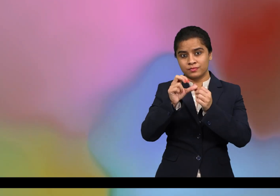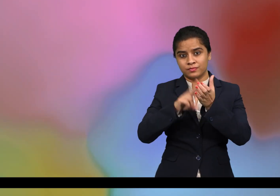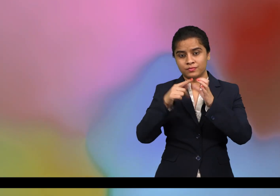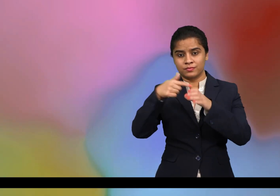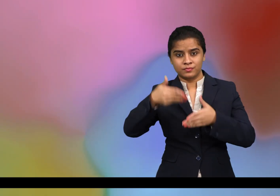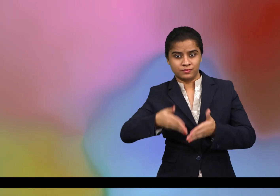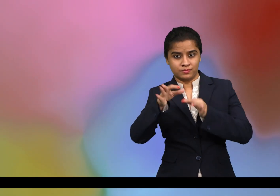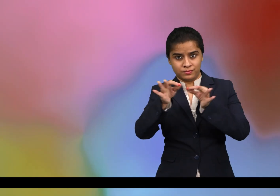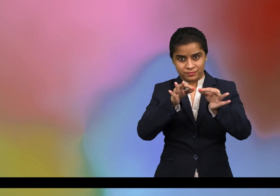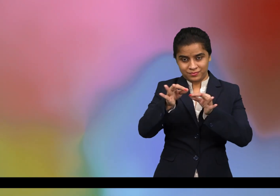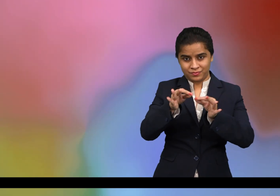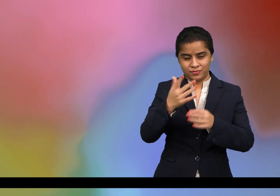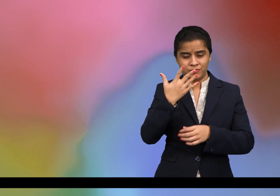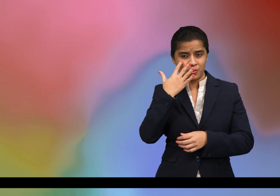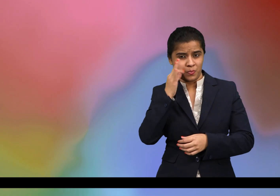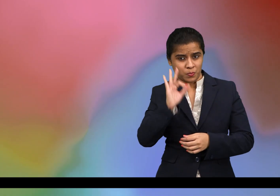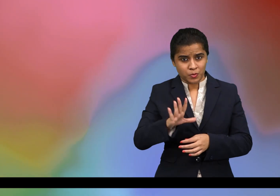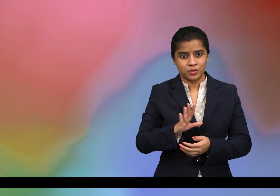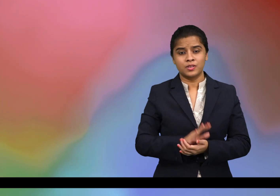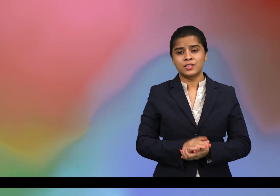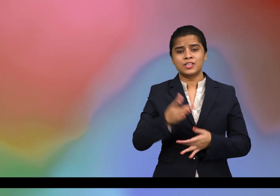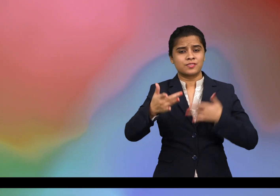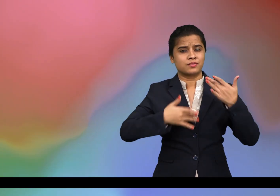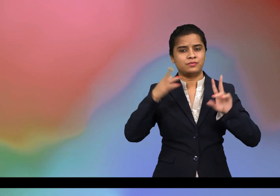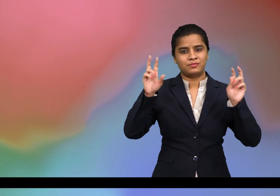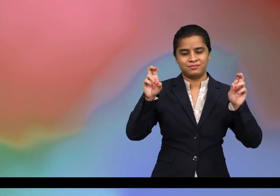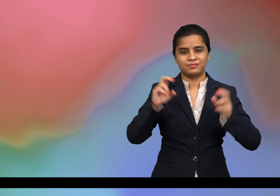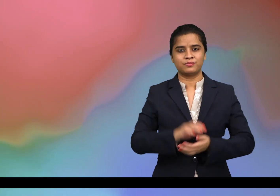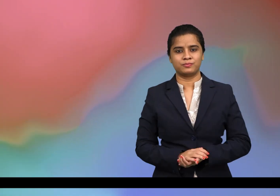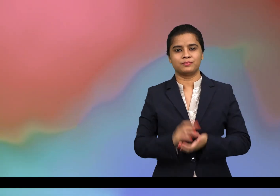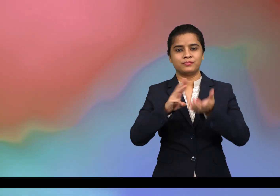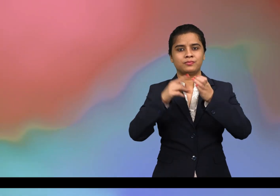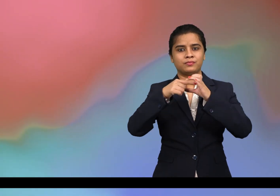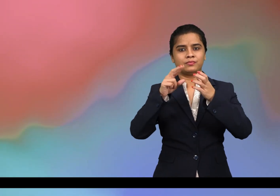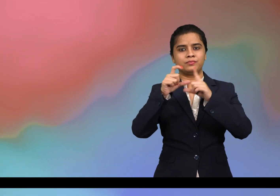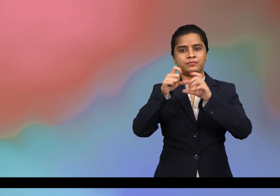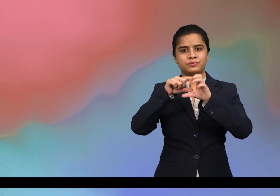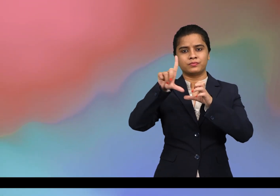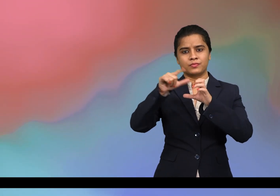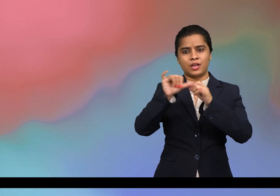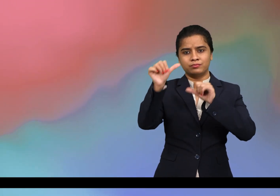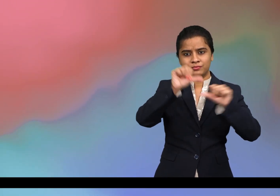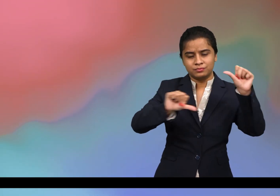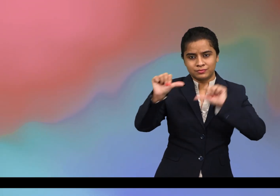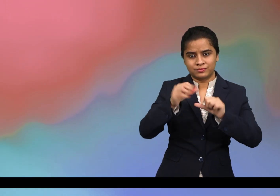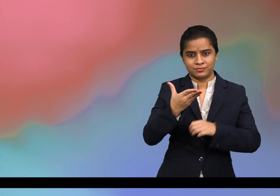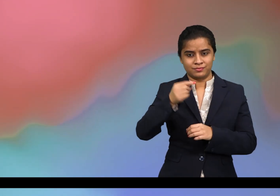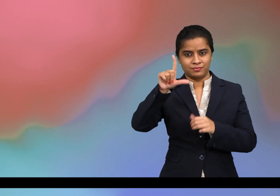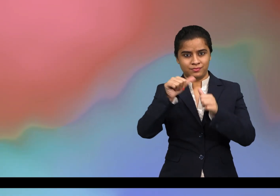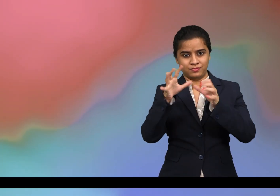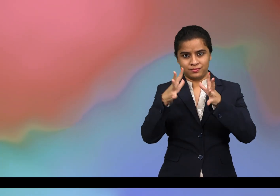10ஆம் வகுப்பு உயிரியலின் மரபு மற்றும் பரிணாமம் என்ற பாடத்திலிருந்து மெண்டலின் சோதனைகள் மற்றும்